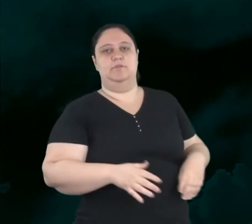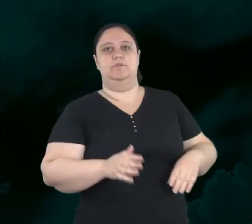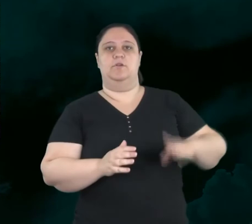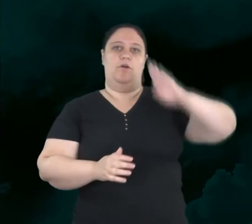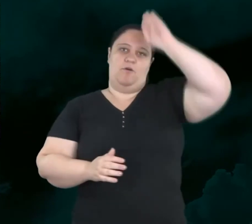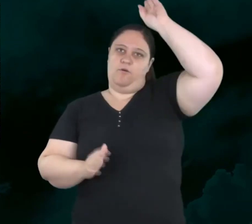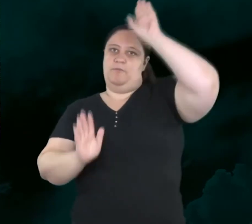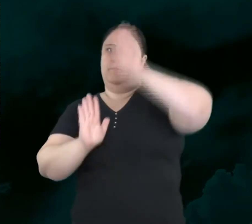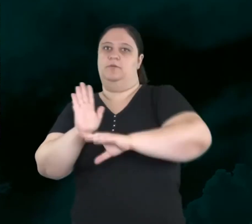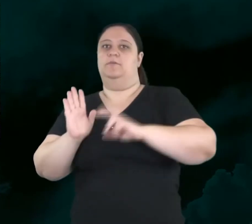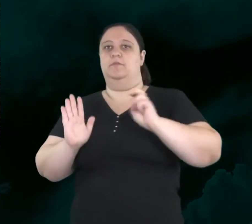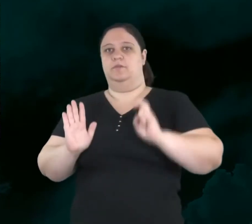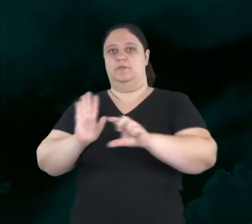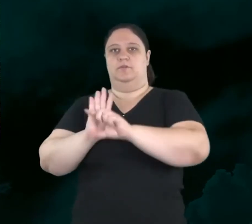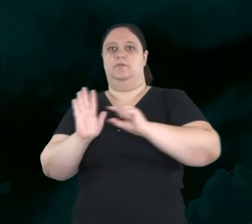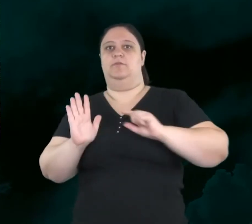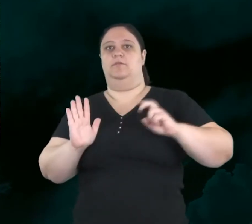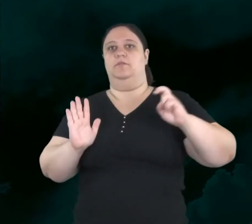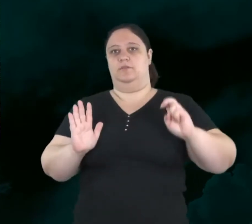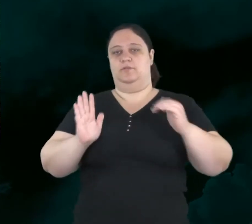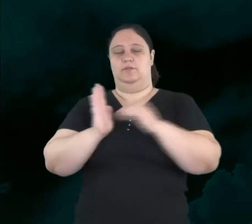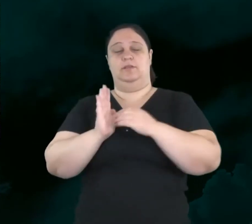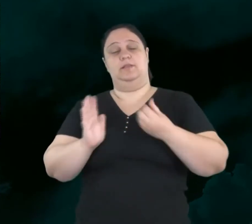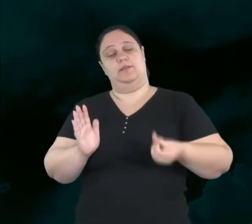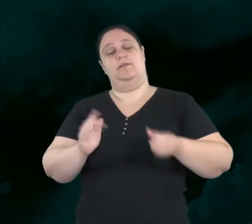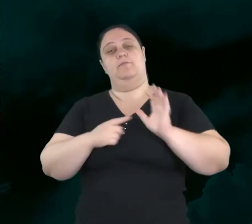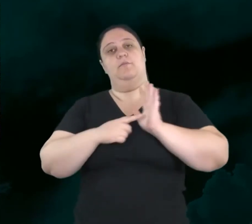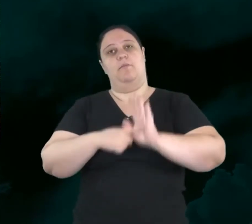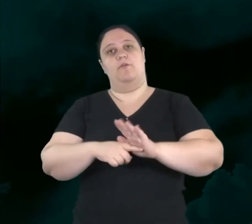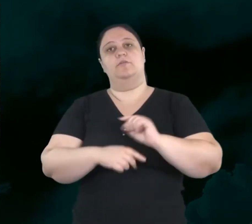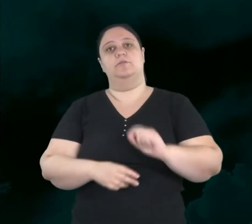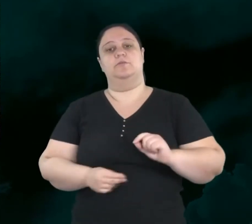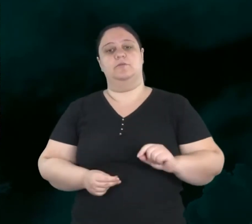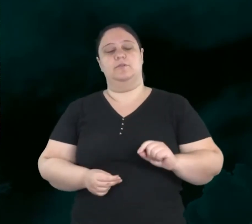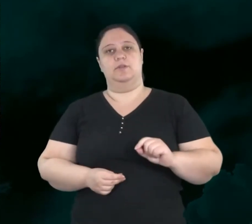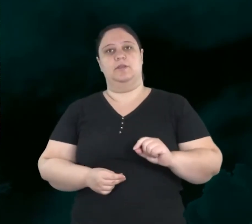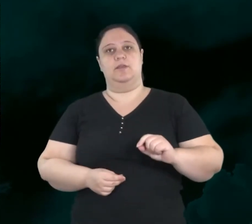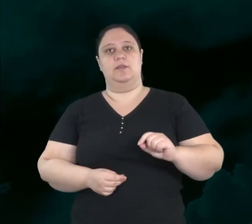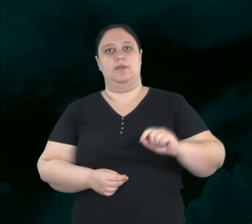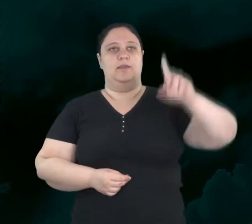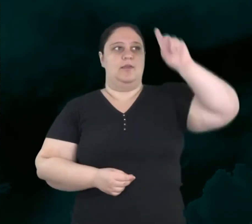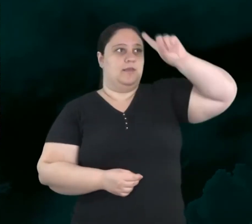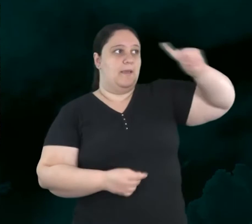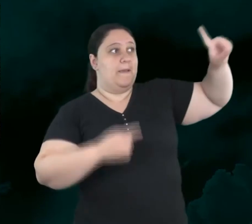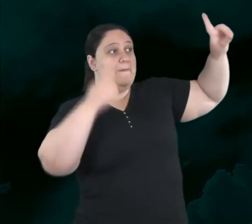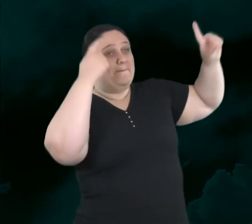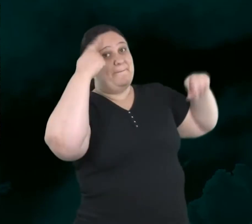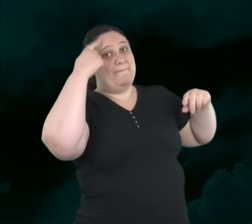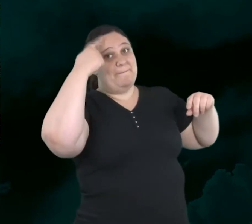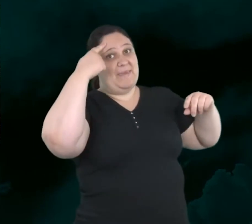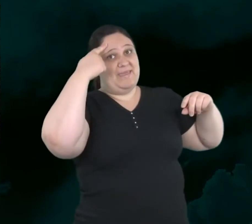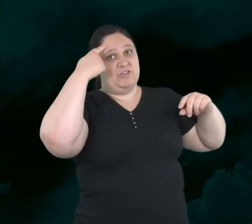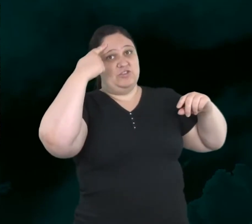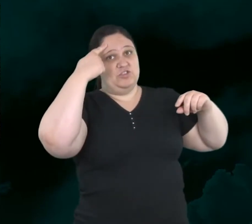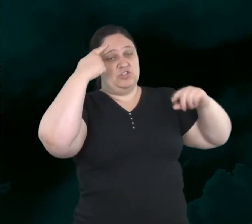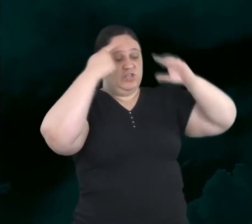ler, capítulo 5, versículo 5 e 6 diz que nós precisamos colocar nossa mente no Espírito. Quando nós inclinamos a